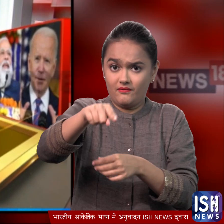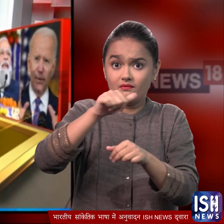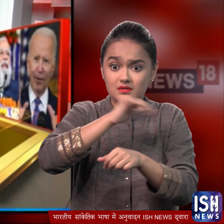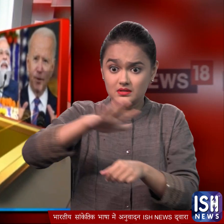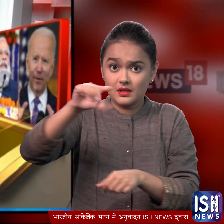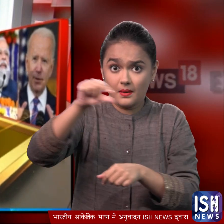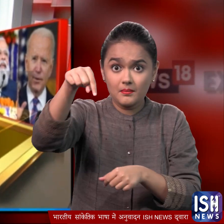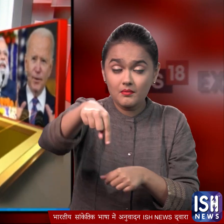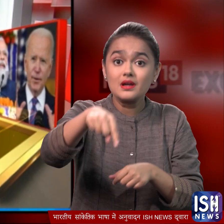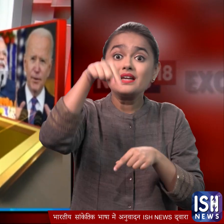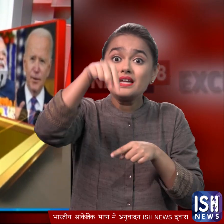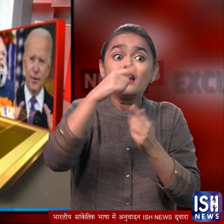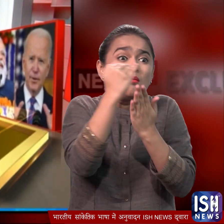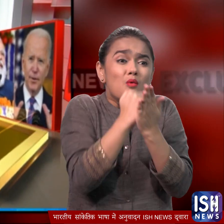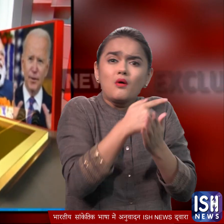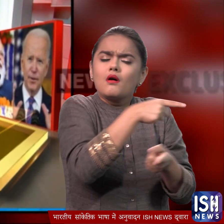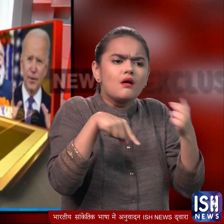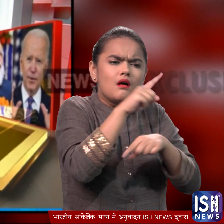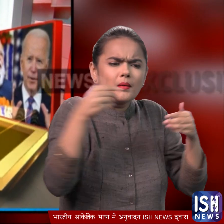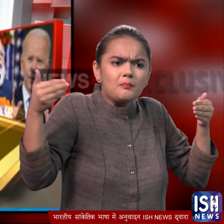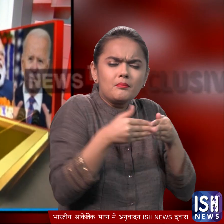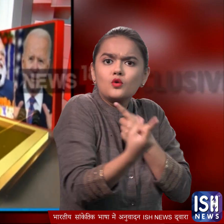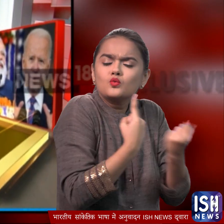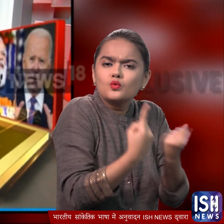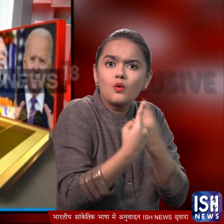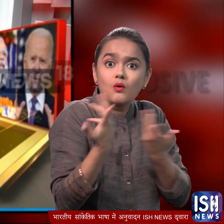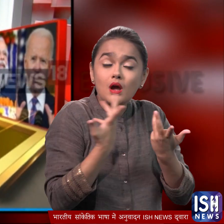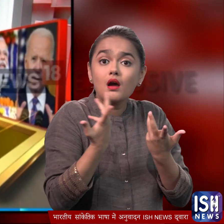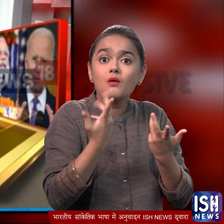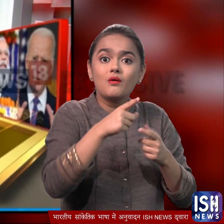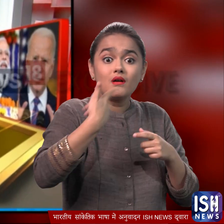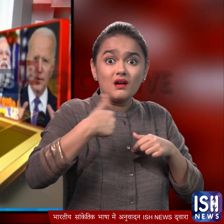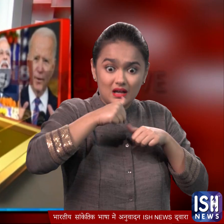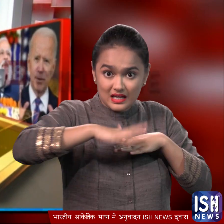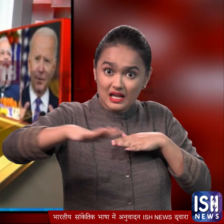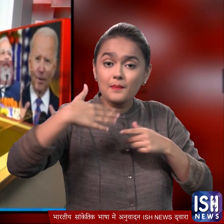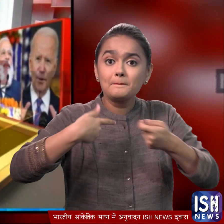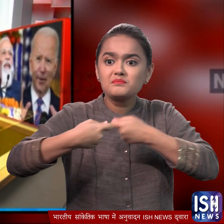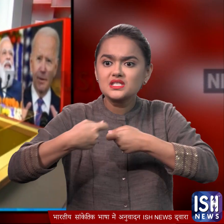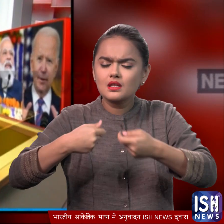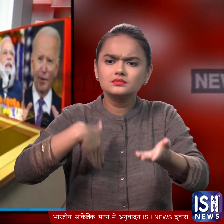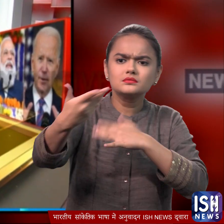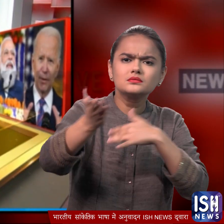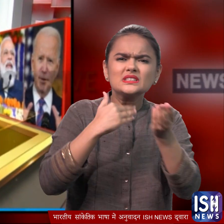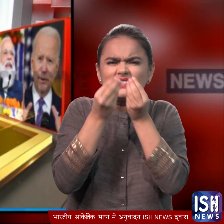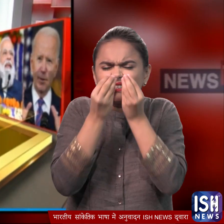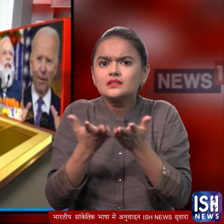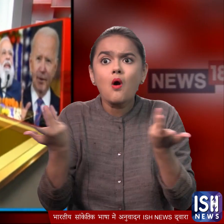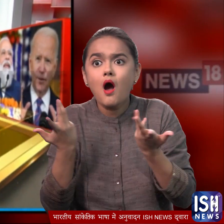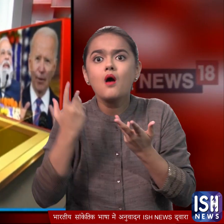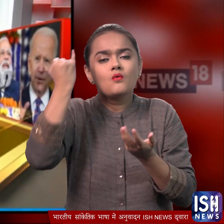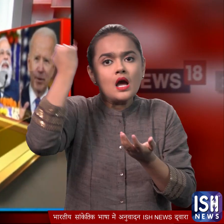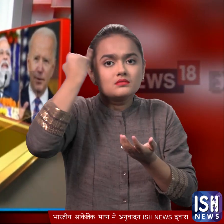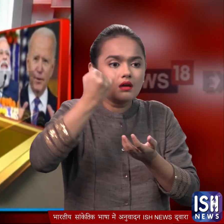क्षेत्र के नाम से जाना जाता है। और क्वाड सम्मेलन का मकसद है हिंद प्रशांत क्षेत्र में यूं कहें कि समुद्री रास्तों से व्यापार आसान